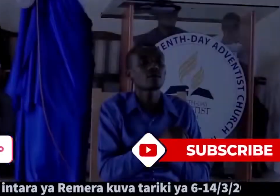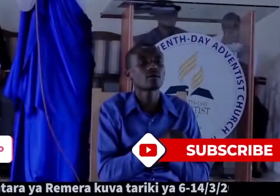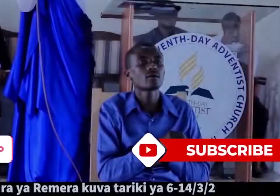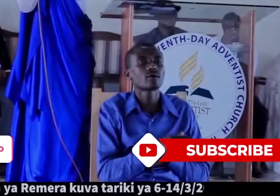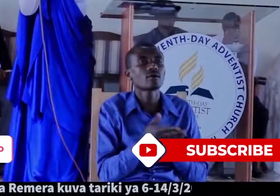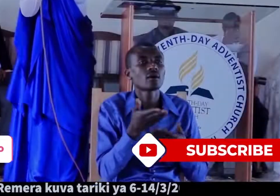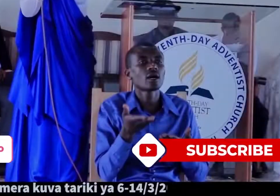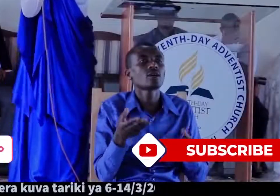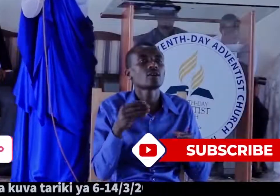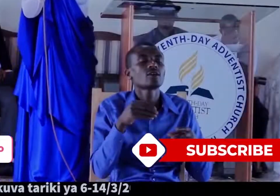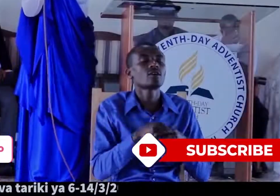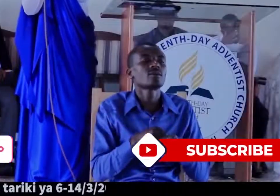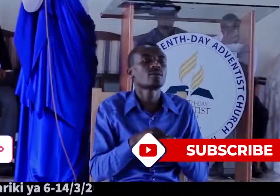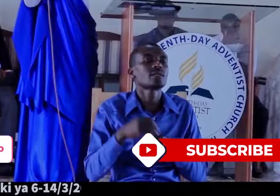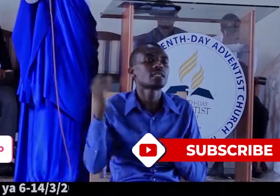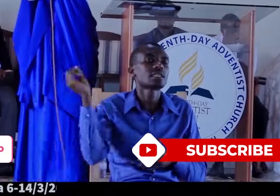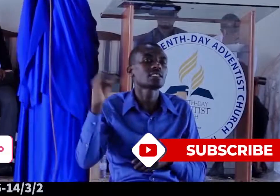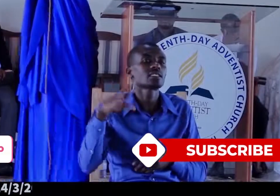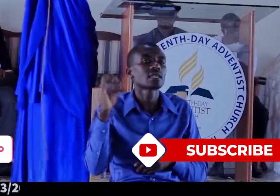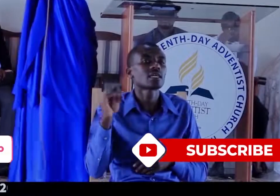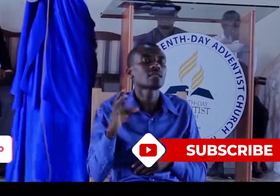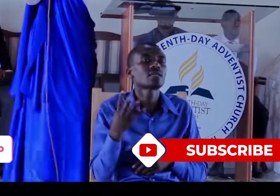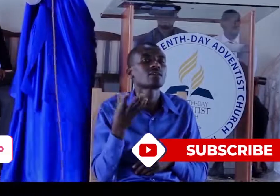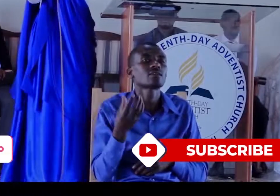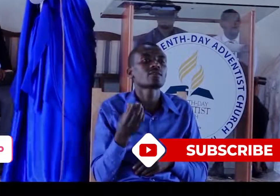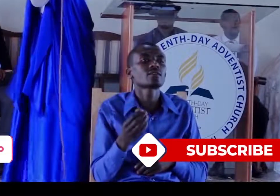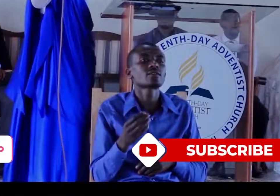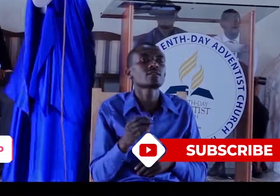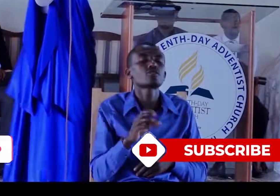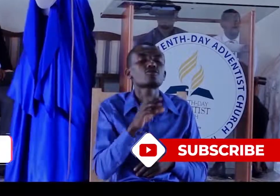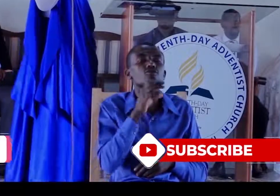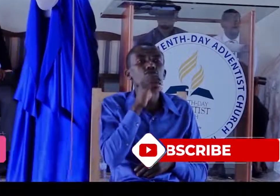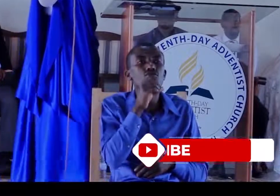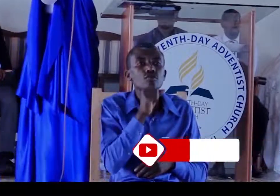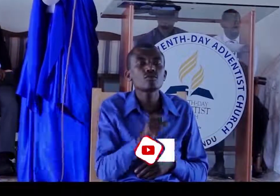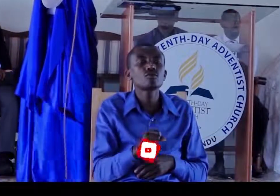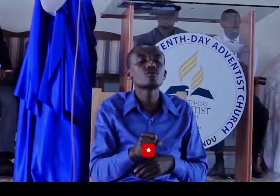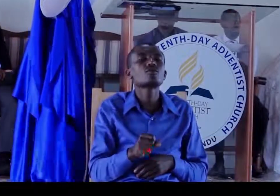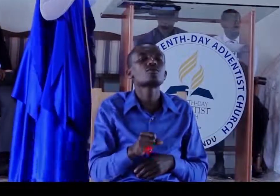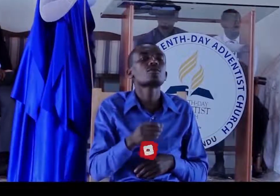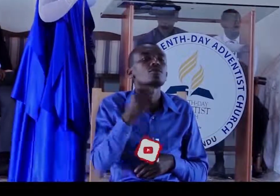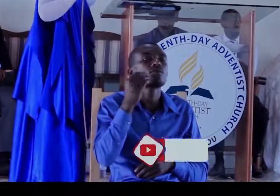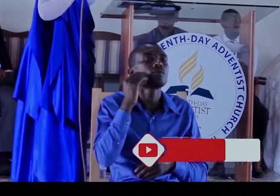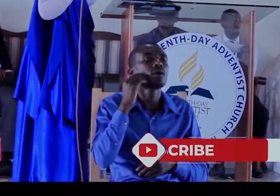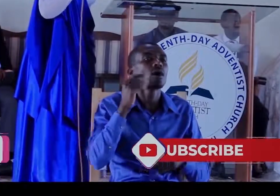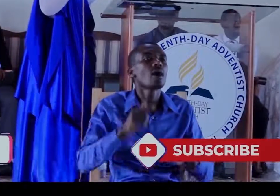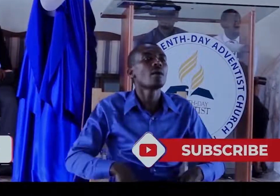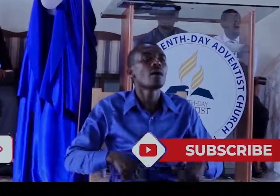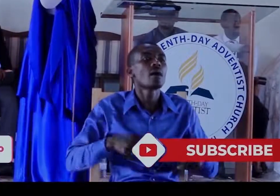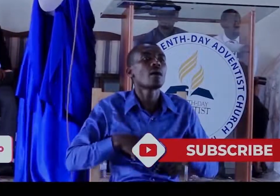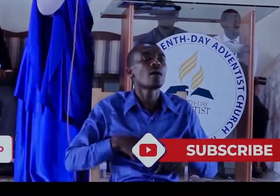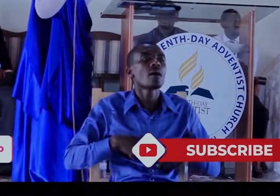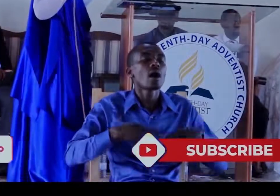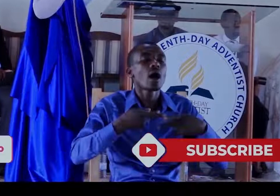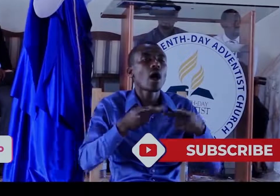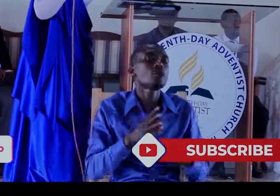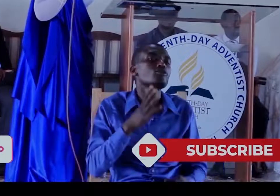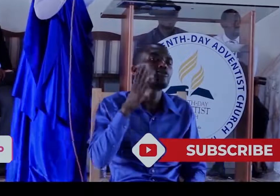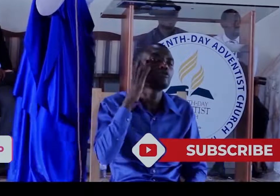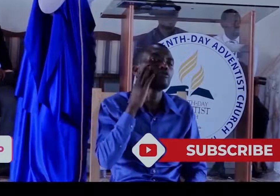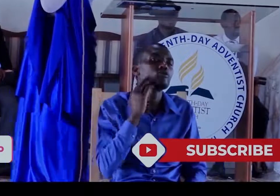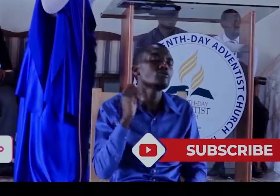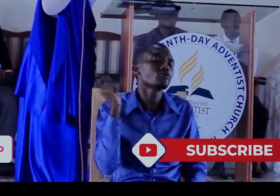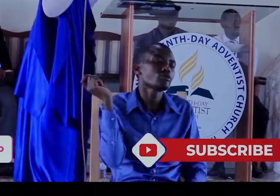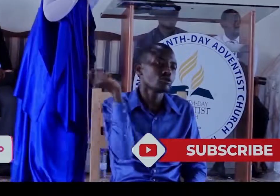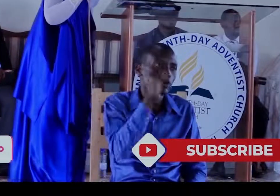uzagaragara hano muri kigali mu iterano ndikubwiriza dufite umugore n'umugabo barangije imyaka 10 mu bukode bafite abandi 10